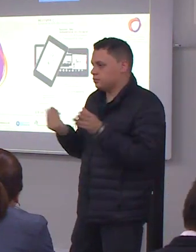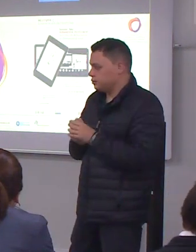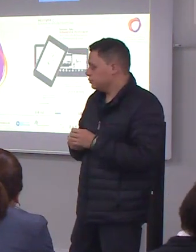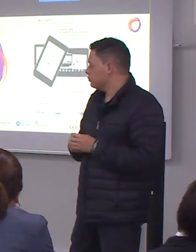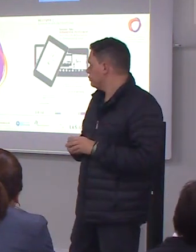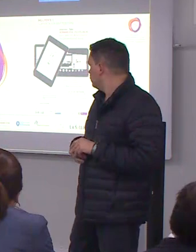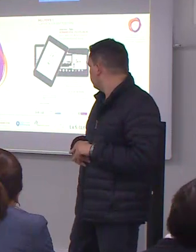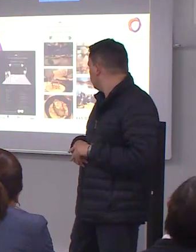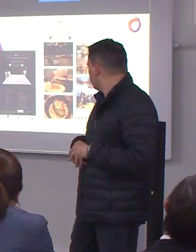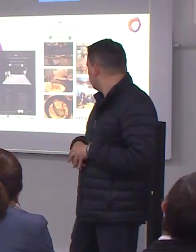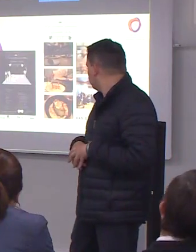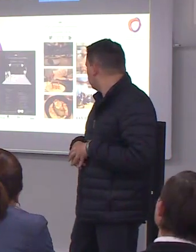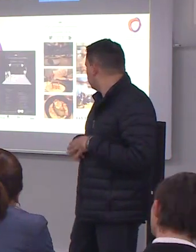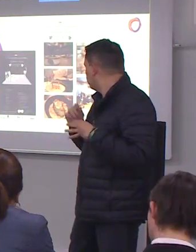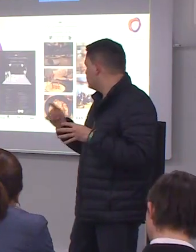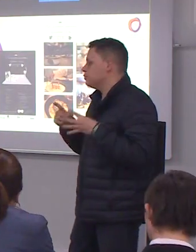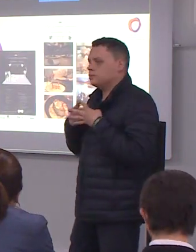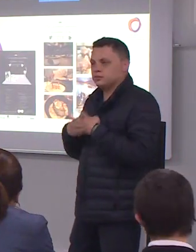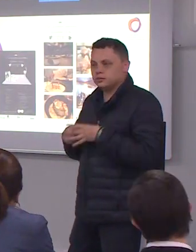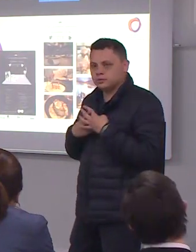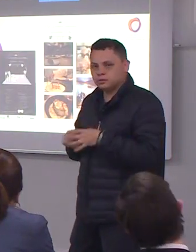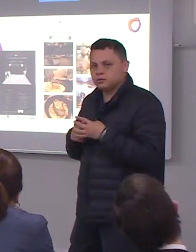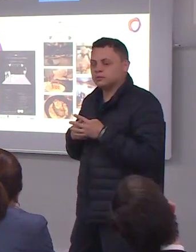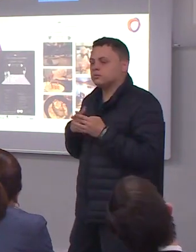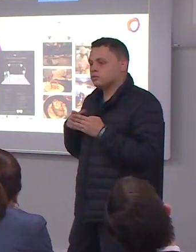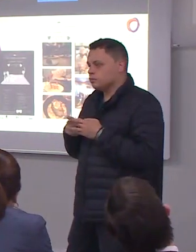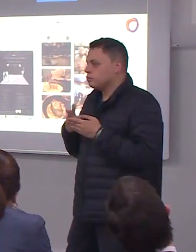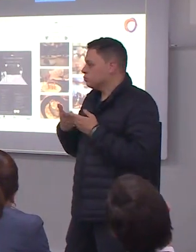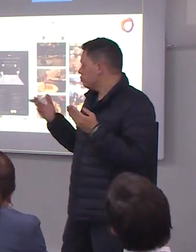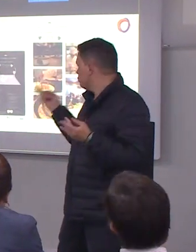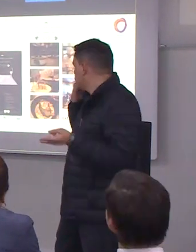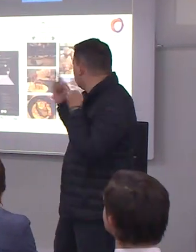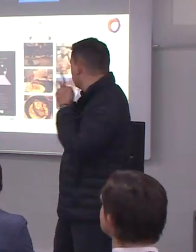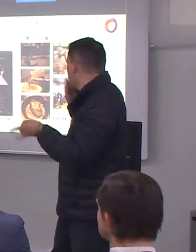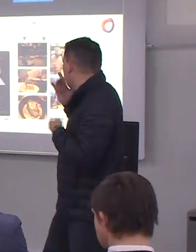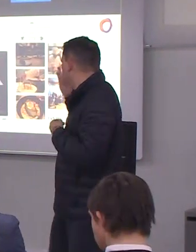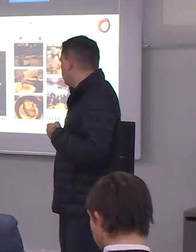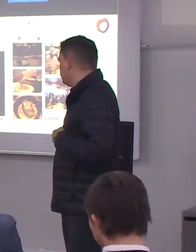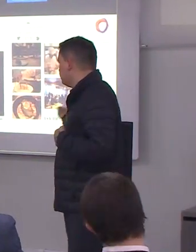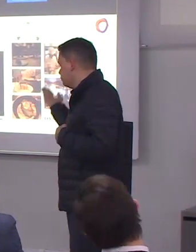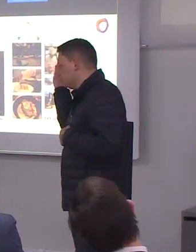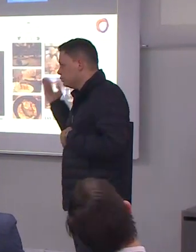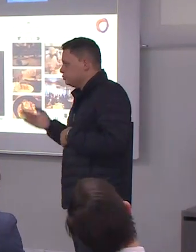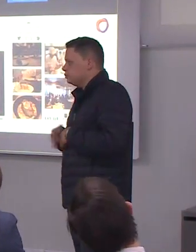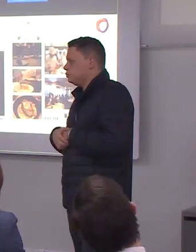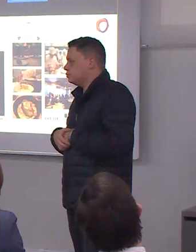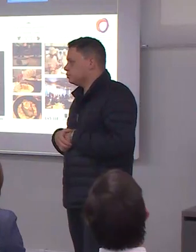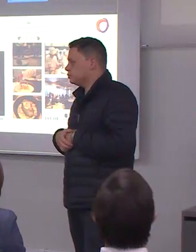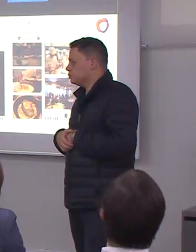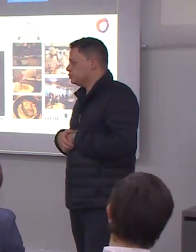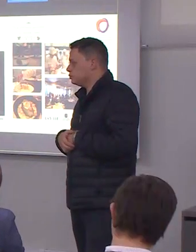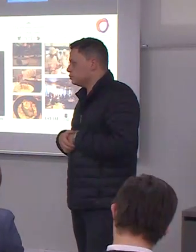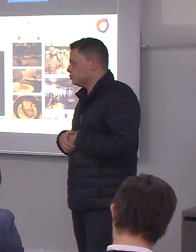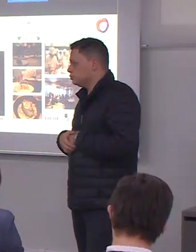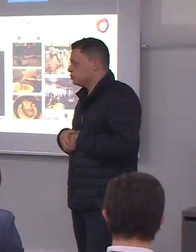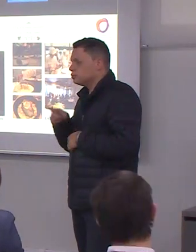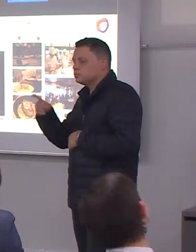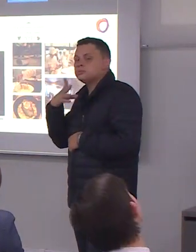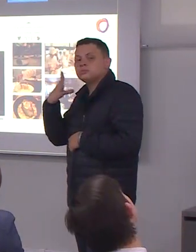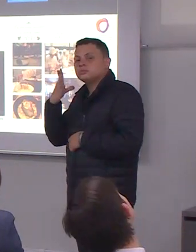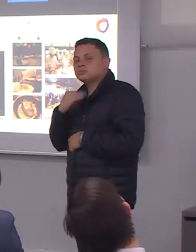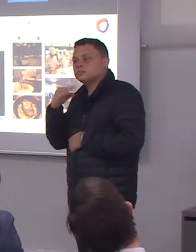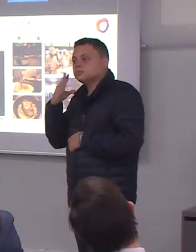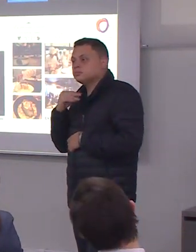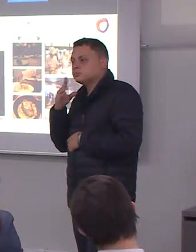elementos talleres también de dispositivos esto fue muy interesante un ejercicio le llamamos una experiencia